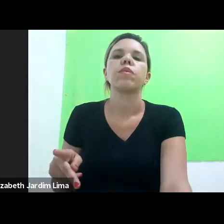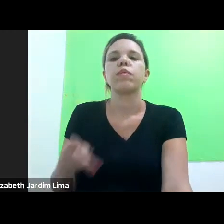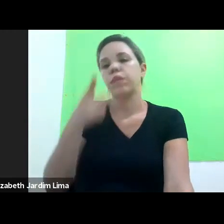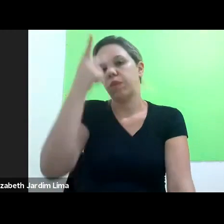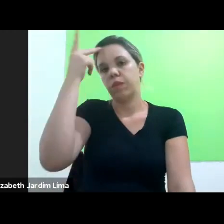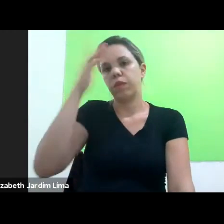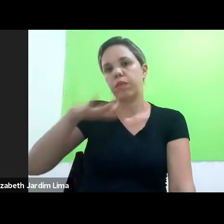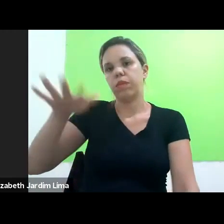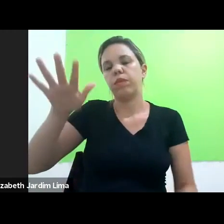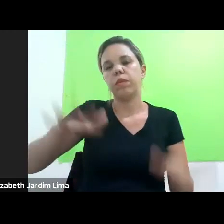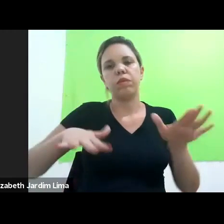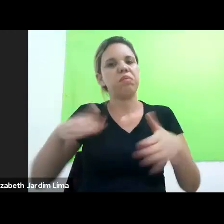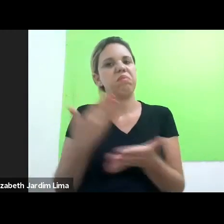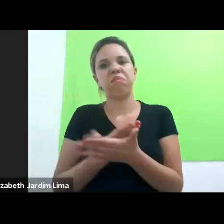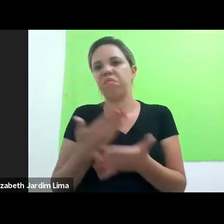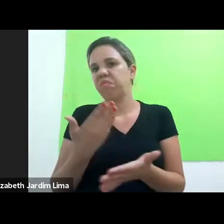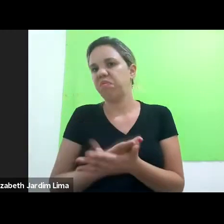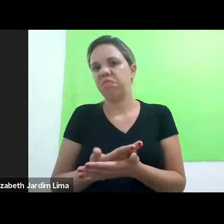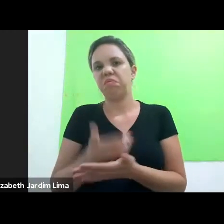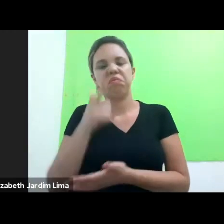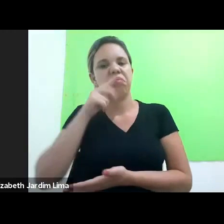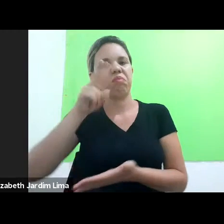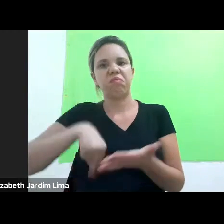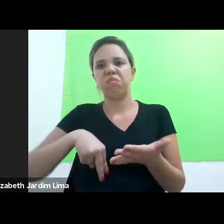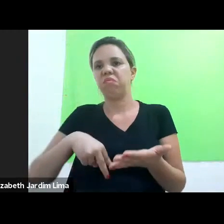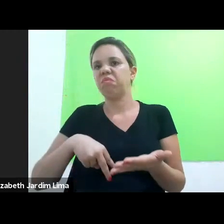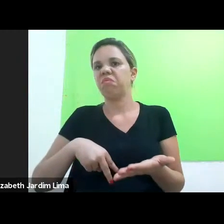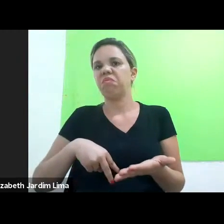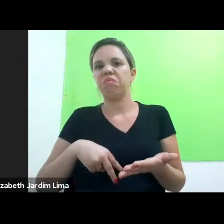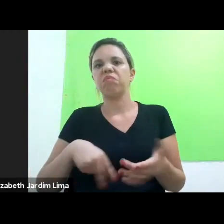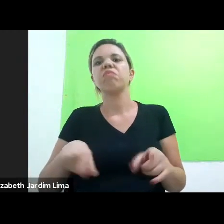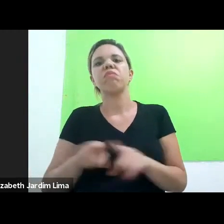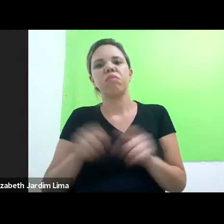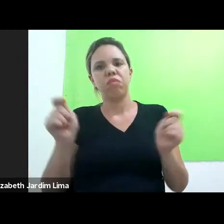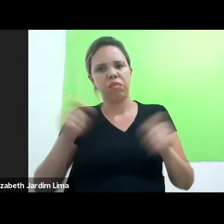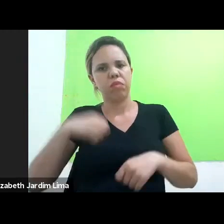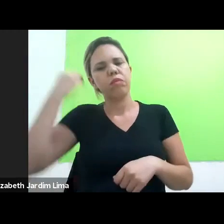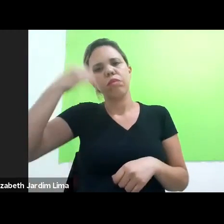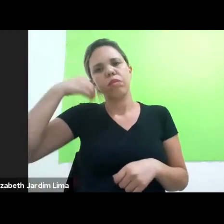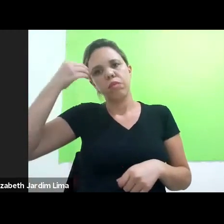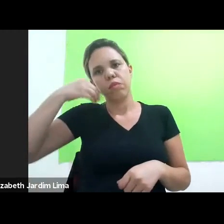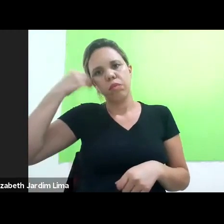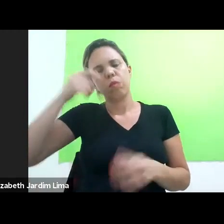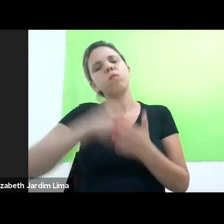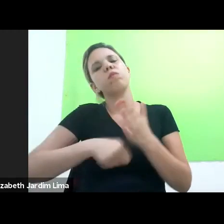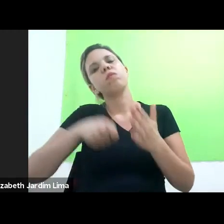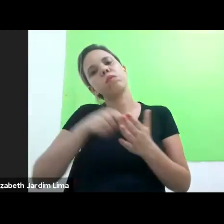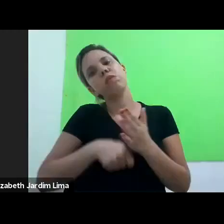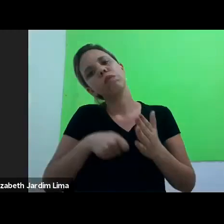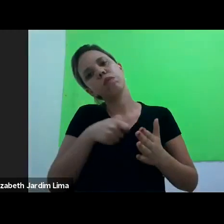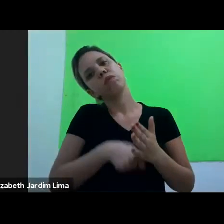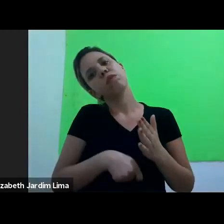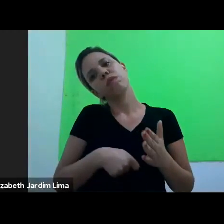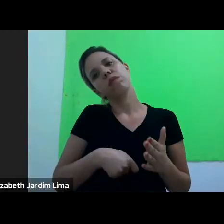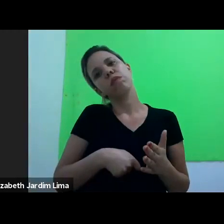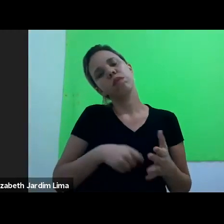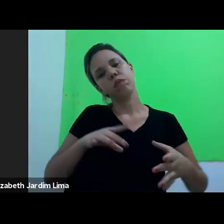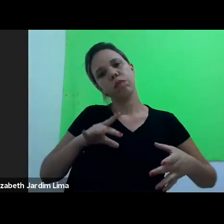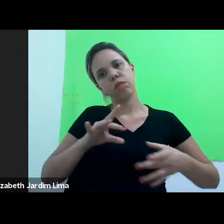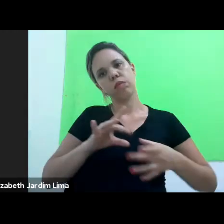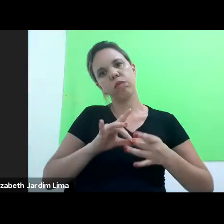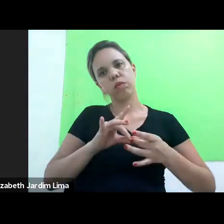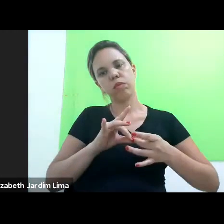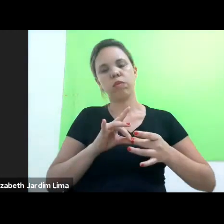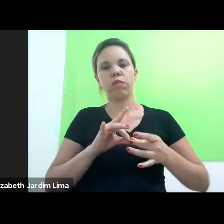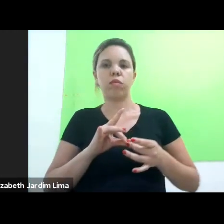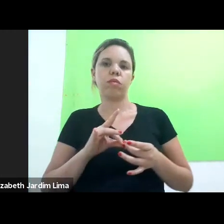que às vezes nem estudaram, não sabem ler nem escrever, mas possuem uma bagagem de luta, que aí é como se criasse um elo para mim. Eu pego